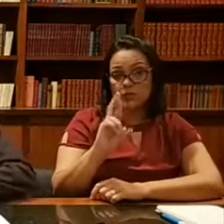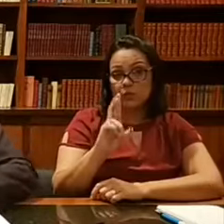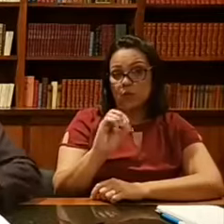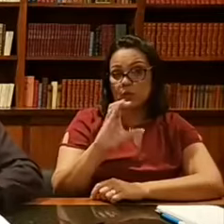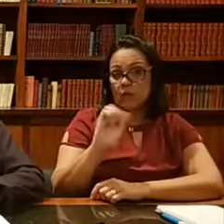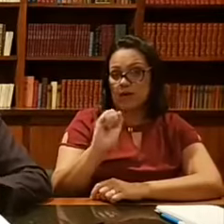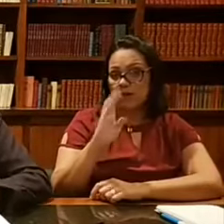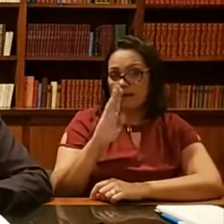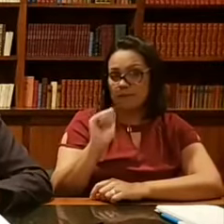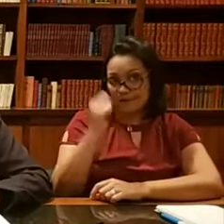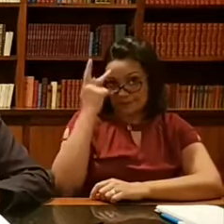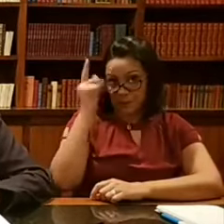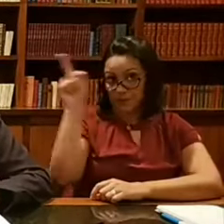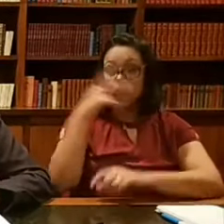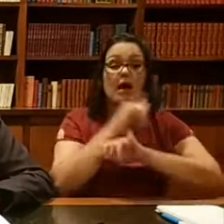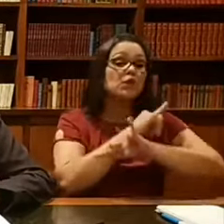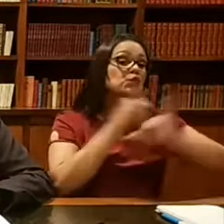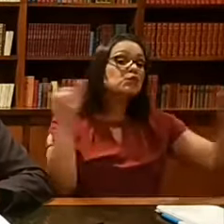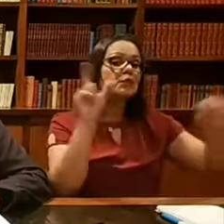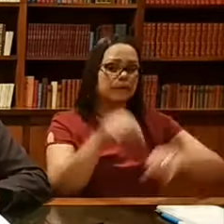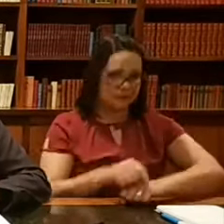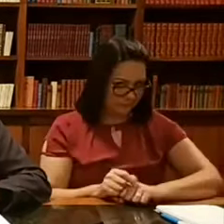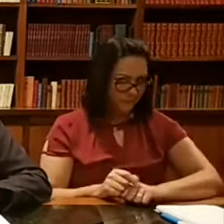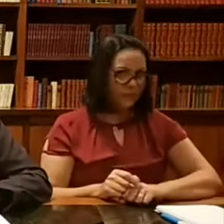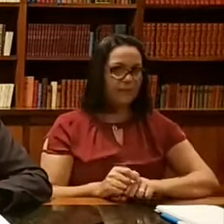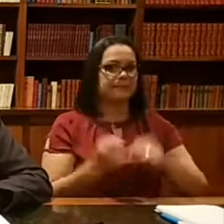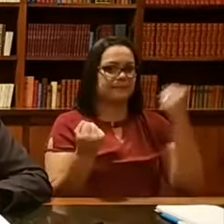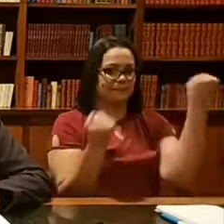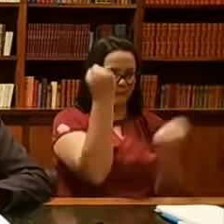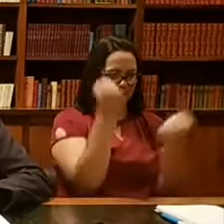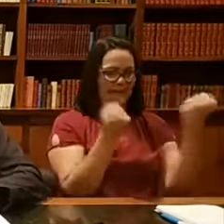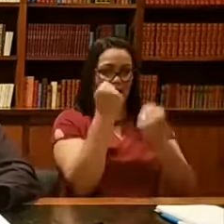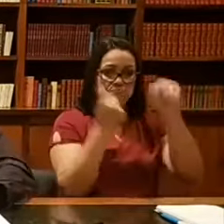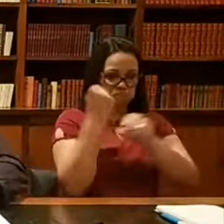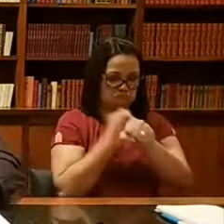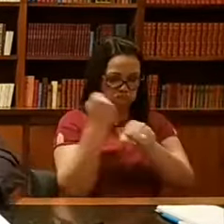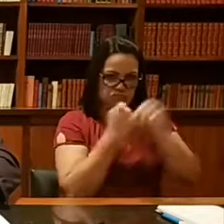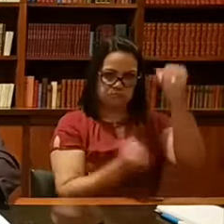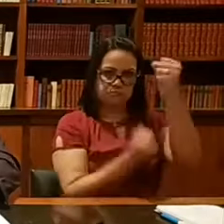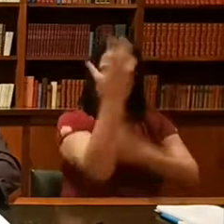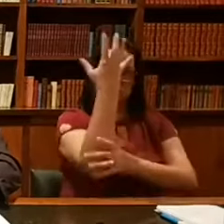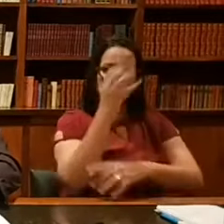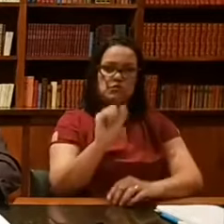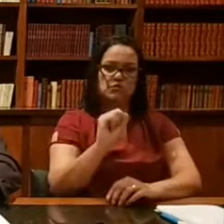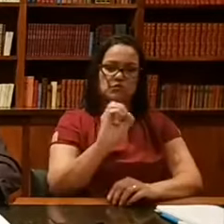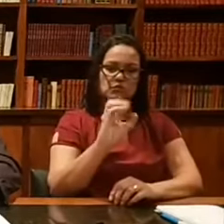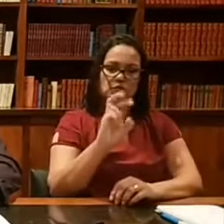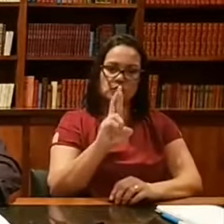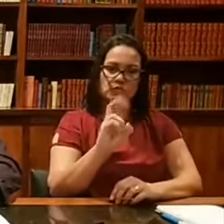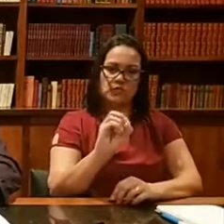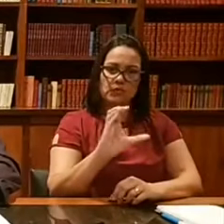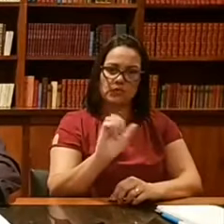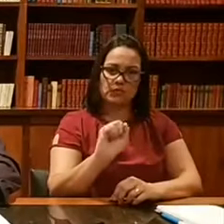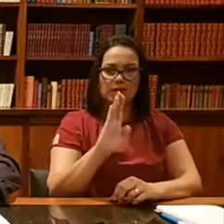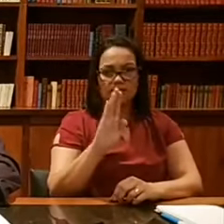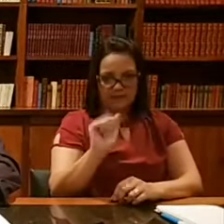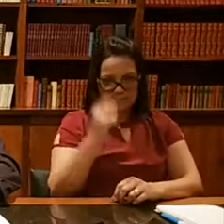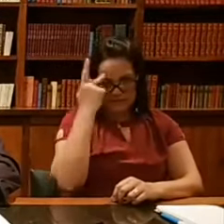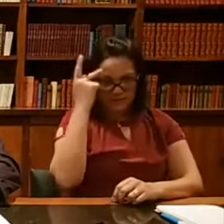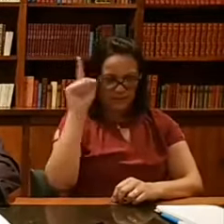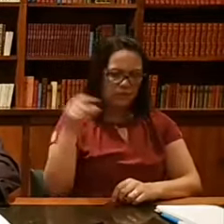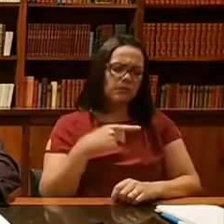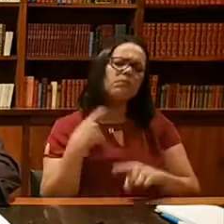notícia, não tem meu nome. Mas a Toyota está se instalando em Sorocaba, em São Paulo. Por que a Toyota está investindo,